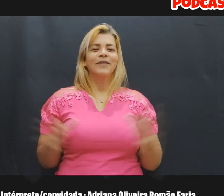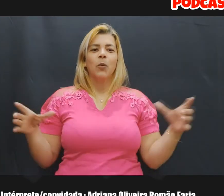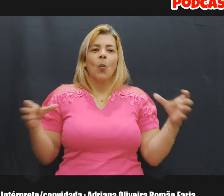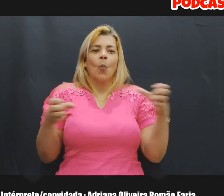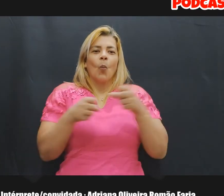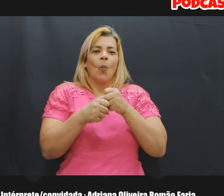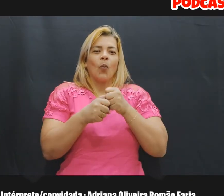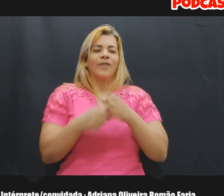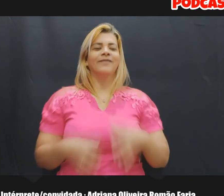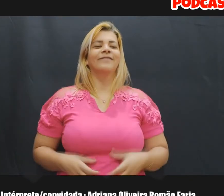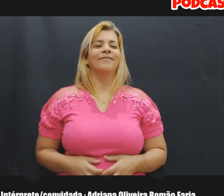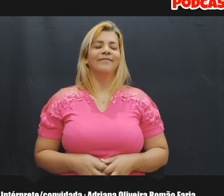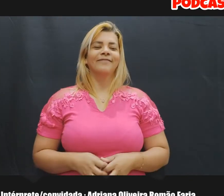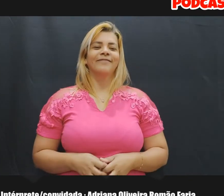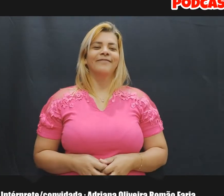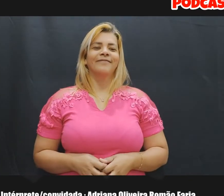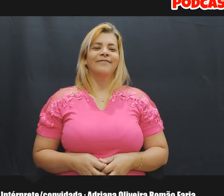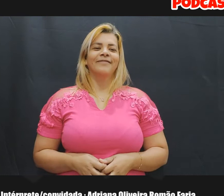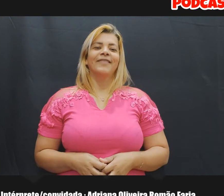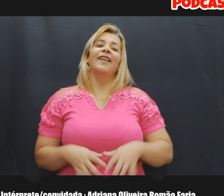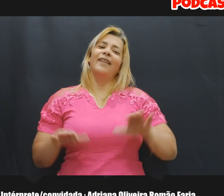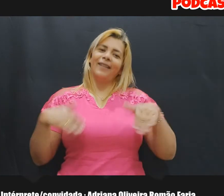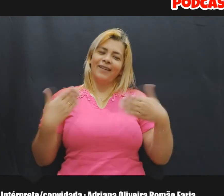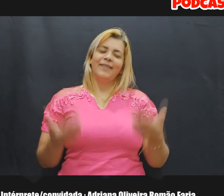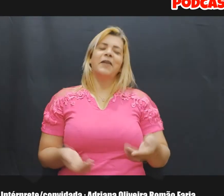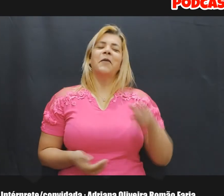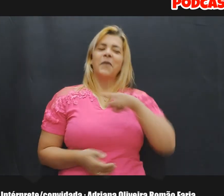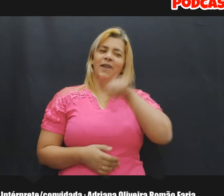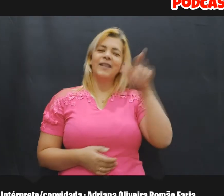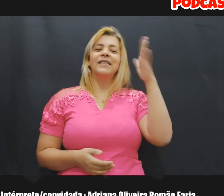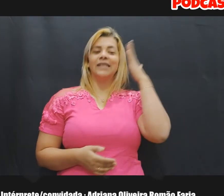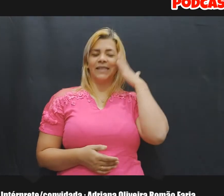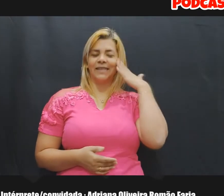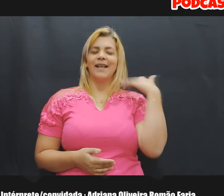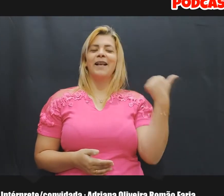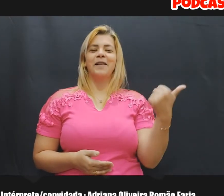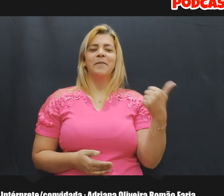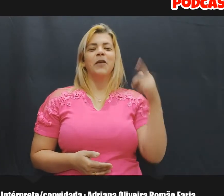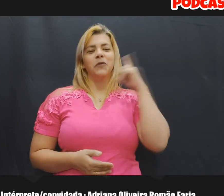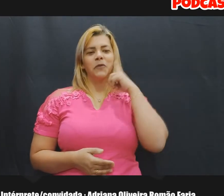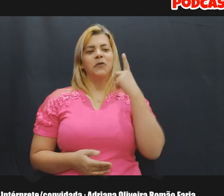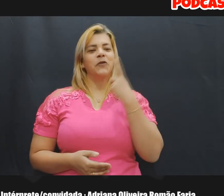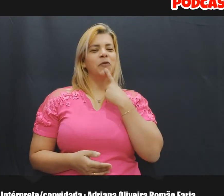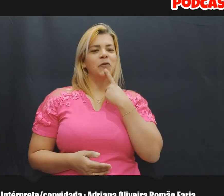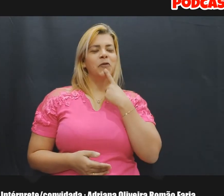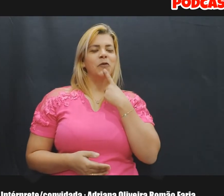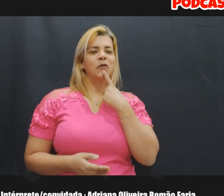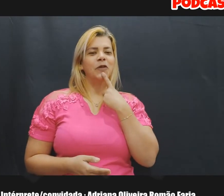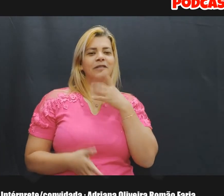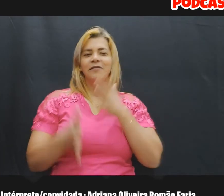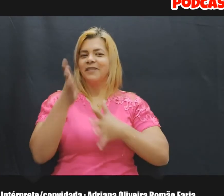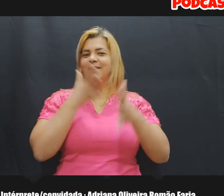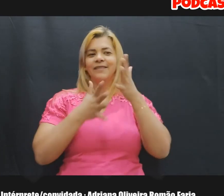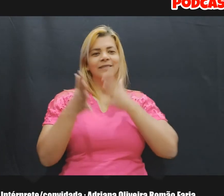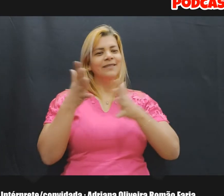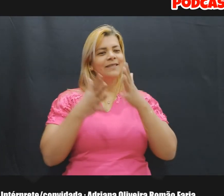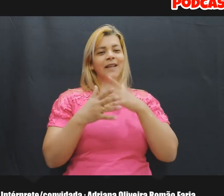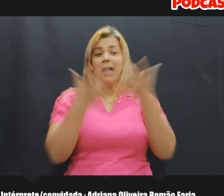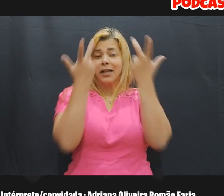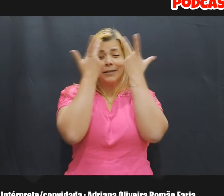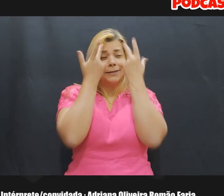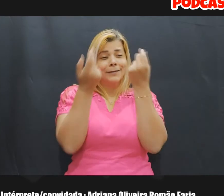né? Isso, é mais enxugado. Porque a língua deles é diferente da